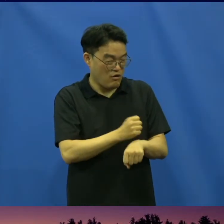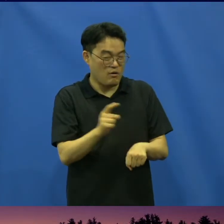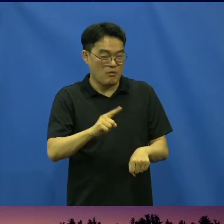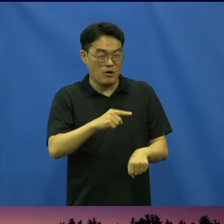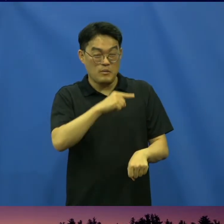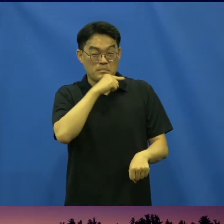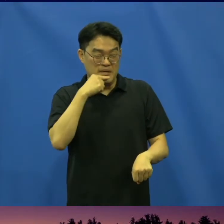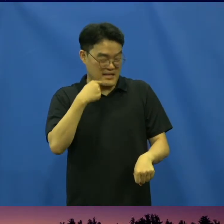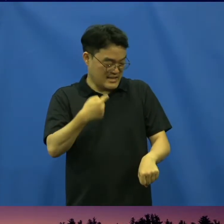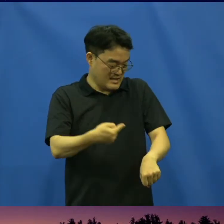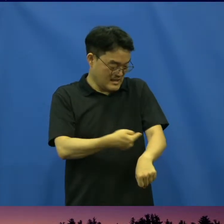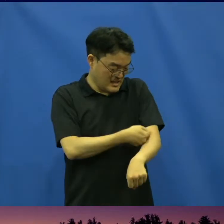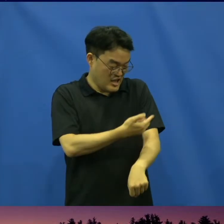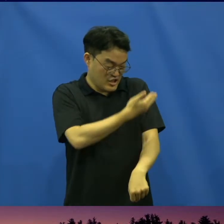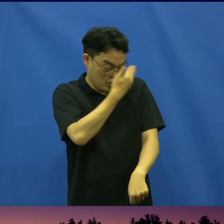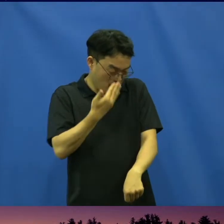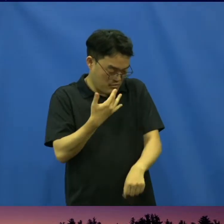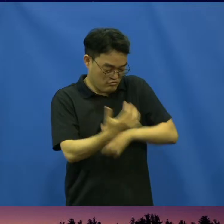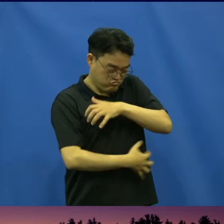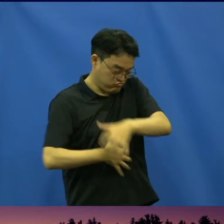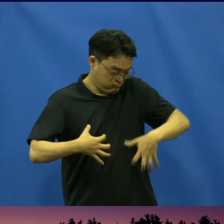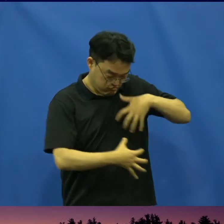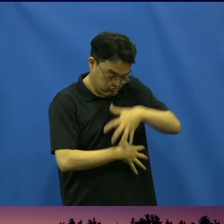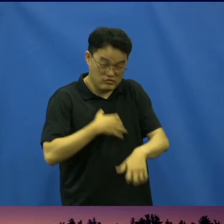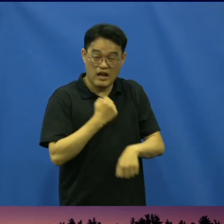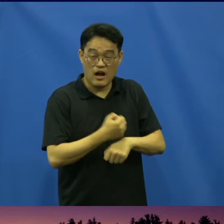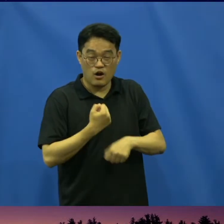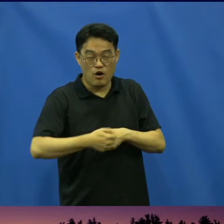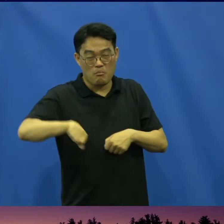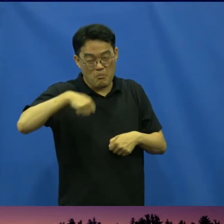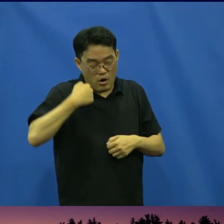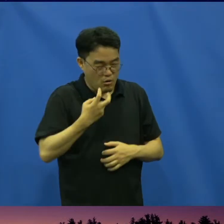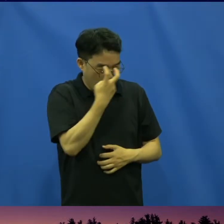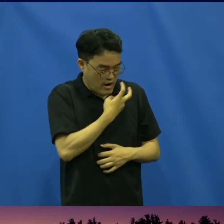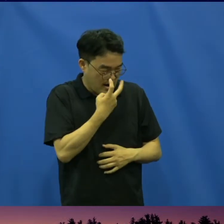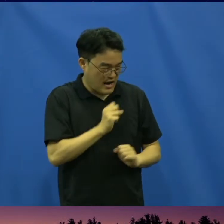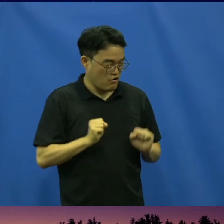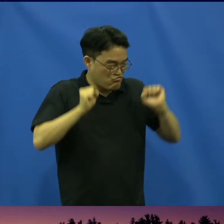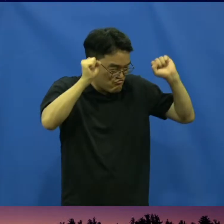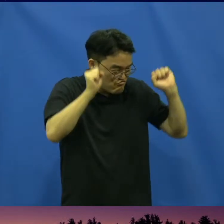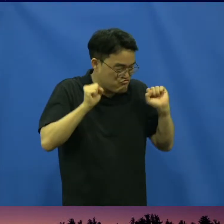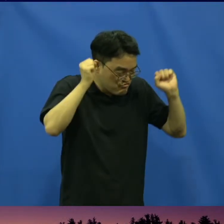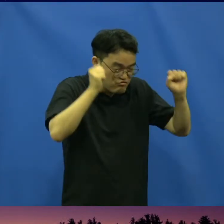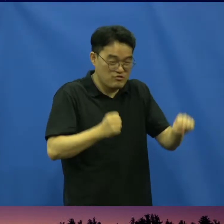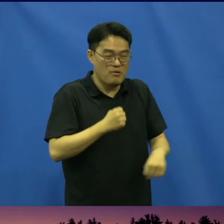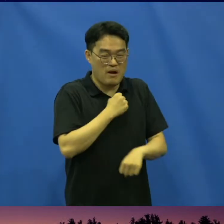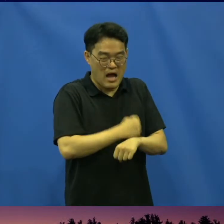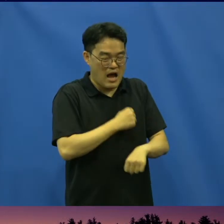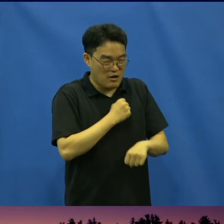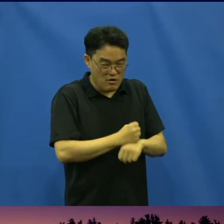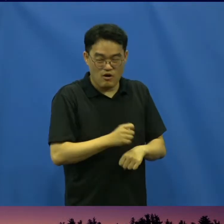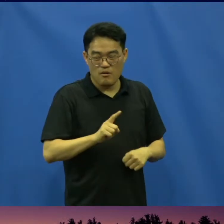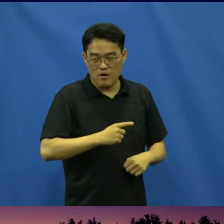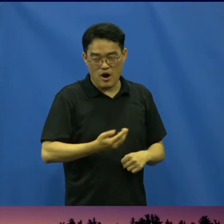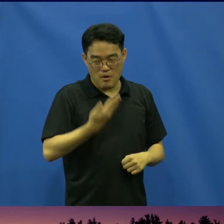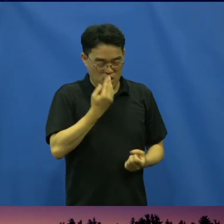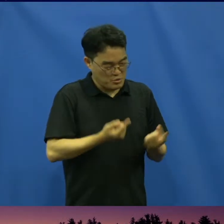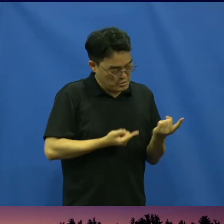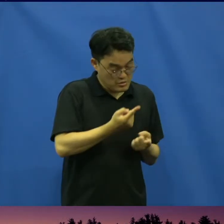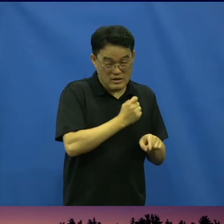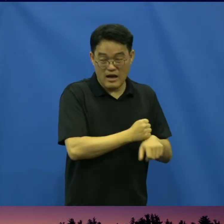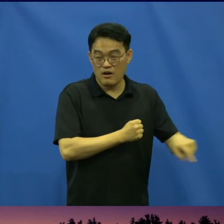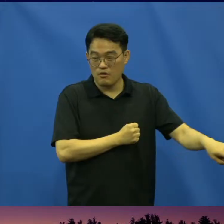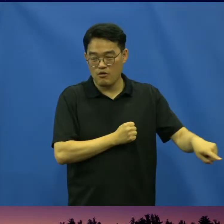그러니까 뭘 먹든 뭐 관리를 하는 때만 고도의 자기 관리. 그 최고의 상품은 자기 몸이야,